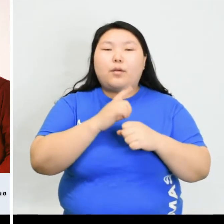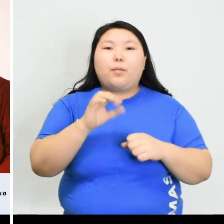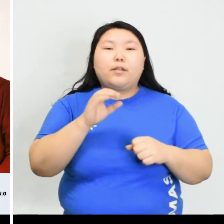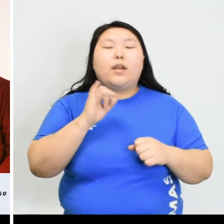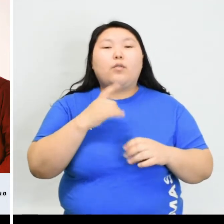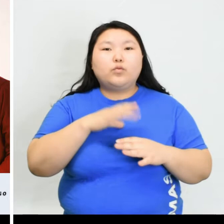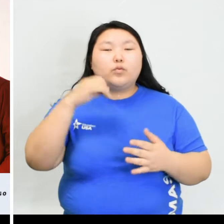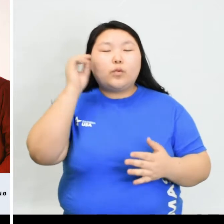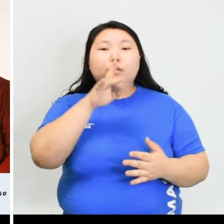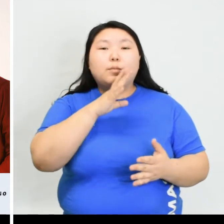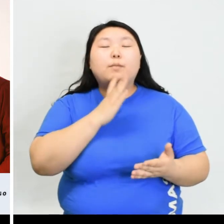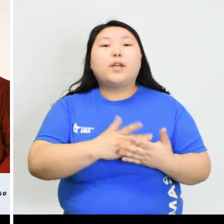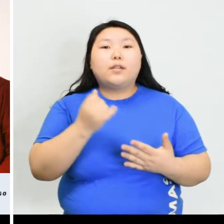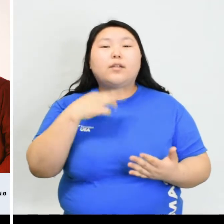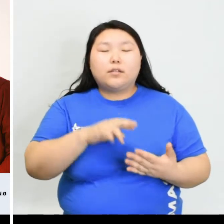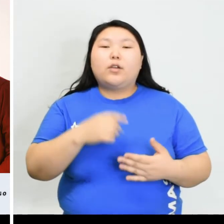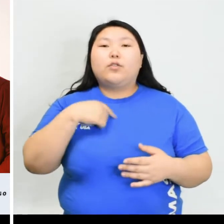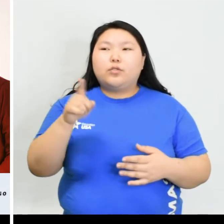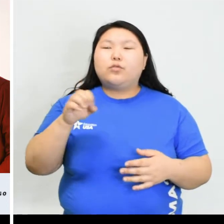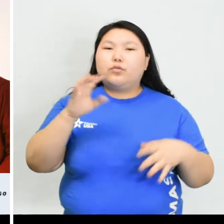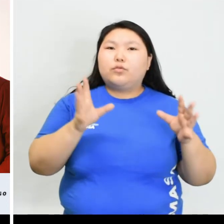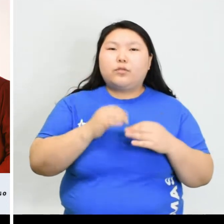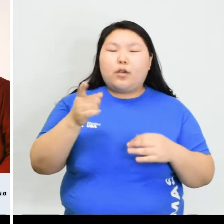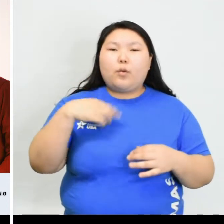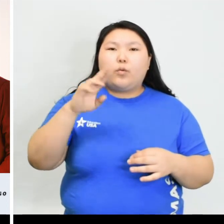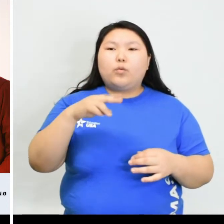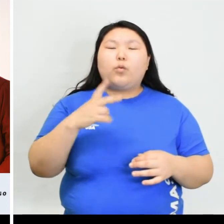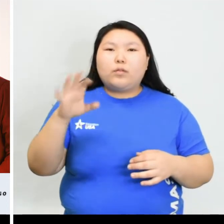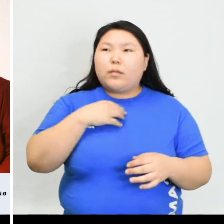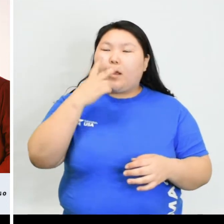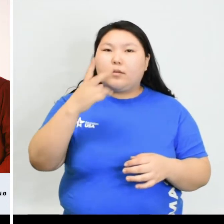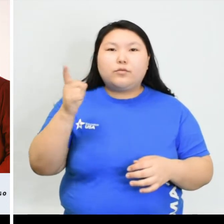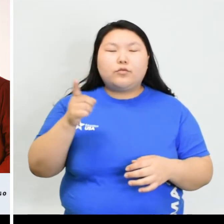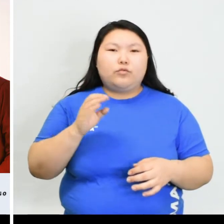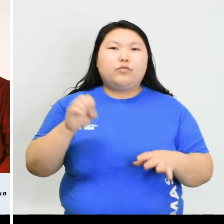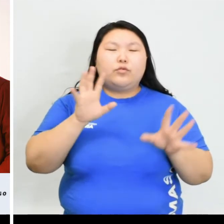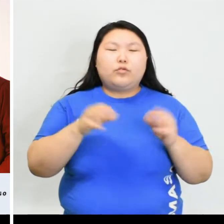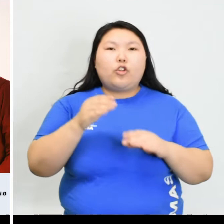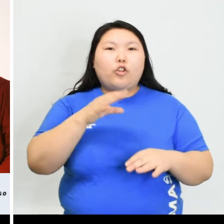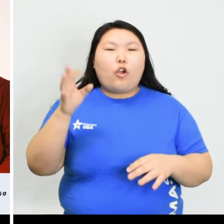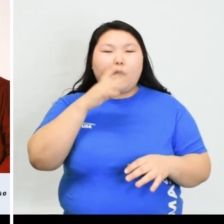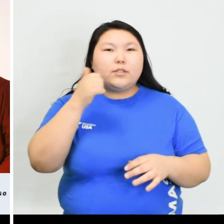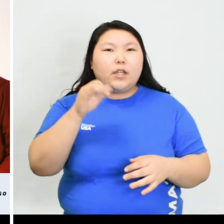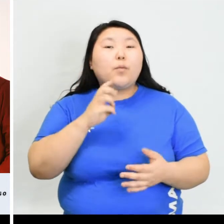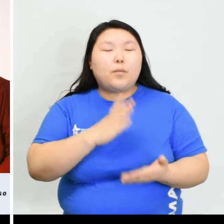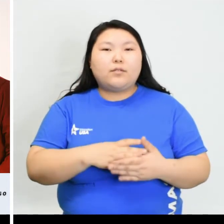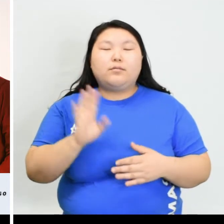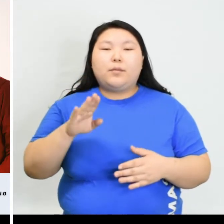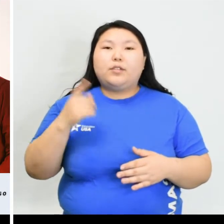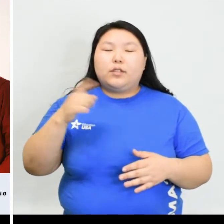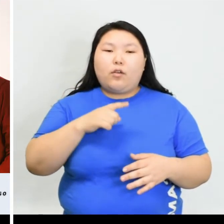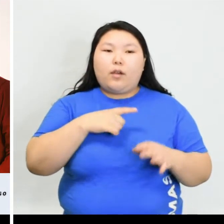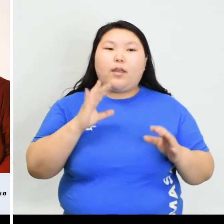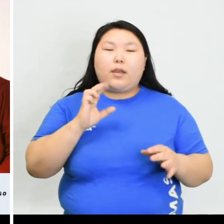жил байдгийн тэгээд бакалаврт ороод юу сурах чинь гэдэг дээр надад advice өгөө. Чи ер нь энэ дүн мөнгө гэж хараад харчих чи ер нь тоонд сайн юм байна шүү дээ.